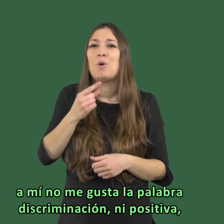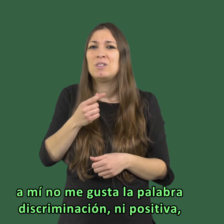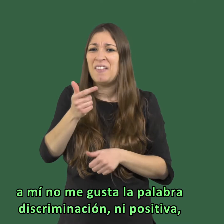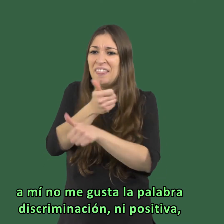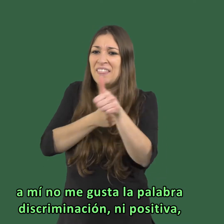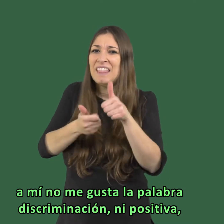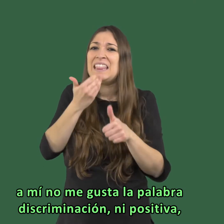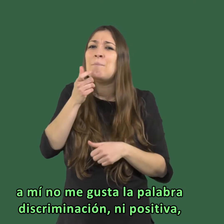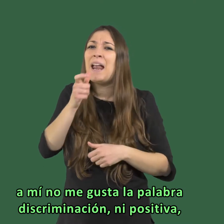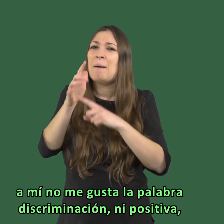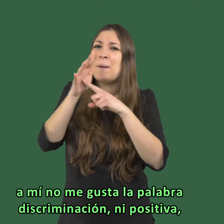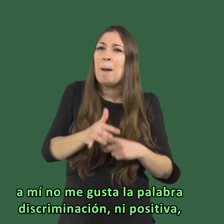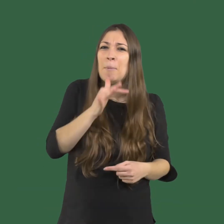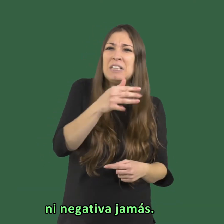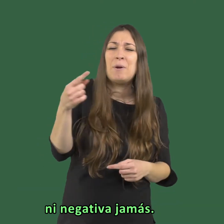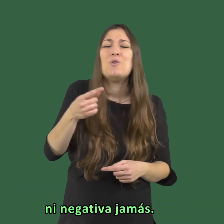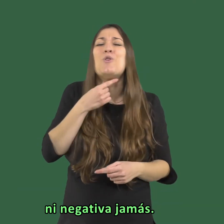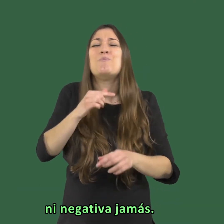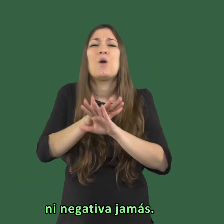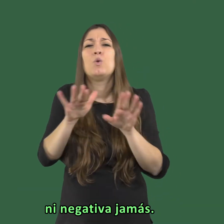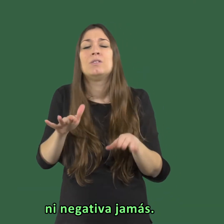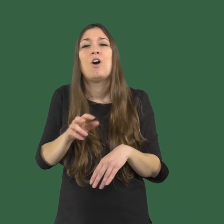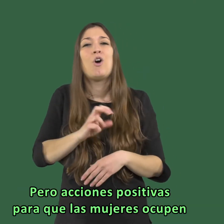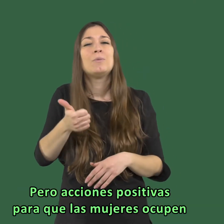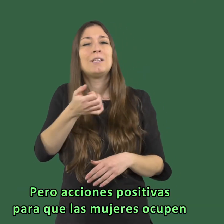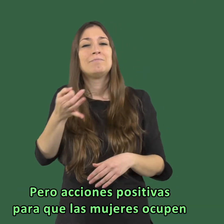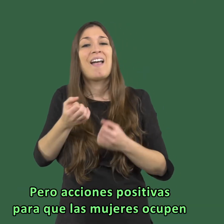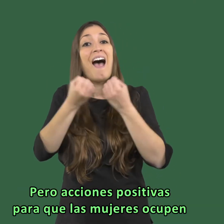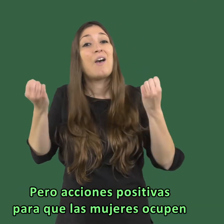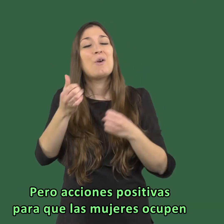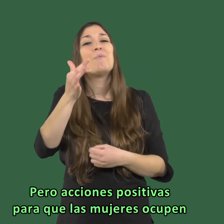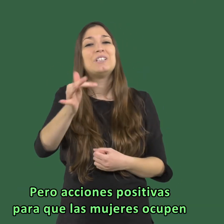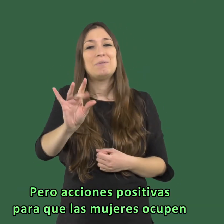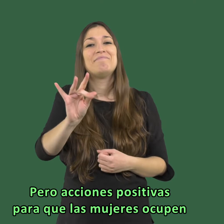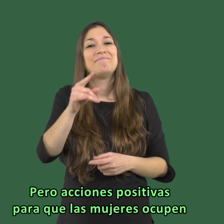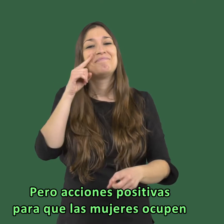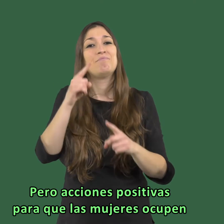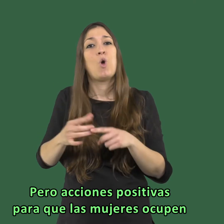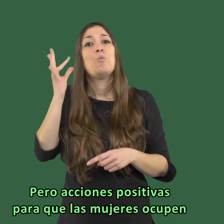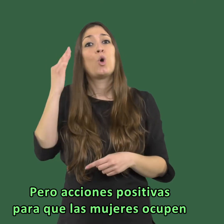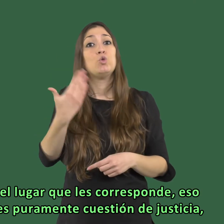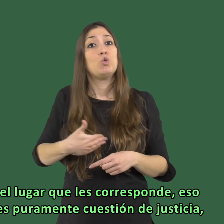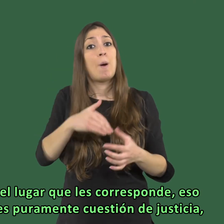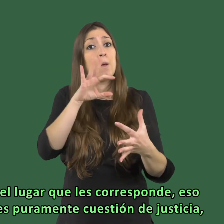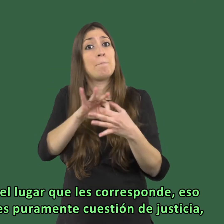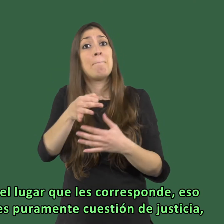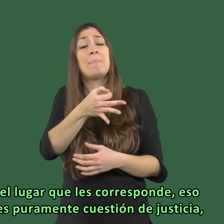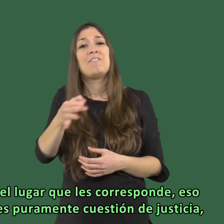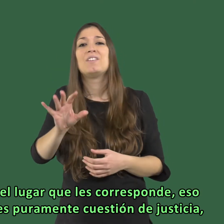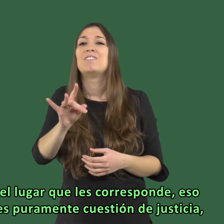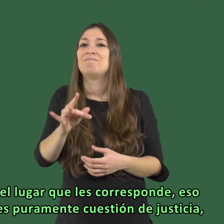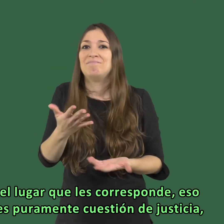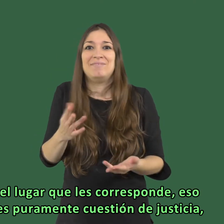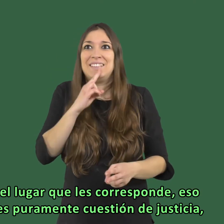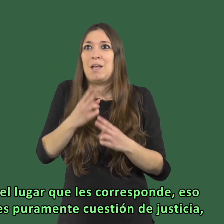gusta la palabra discriminación, ni positiva ni negativa, jamás, pero acciones positivas para que las mujeres ocupen el lugar que les